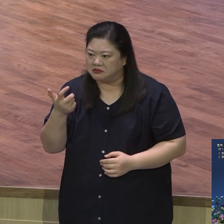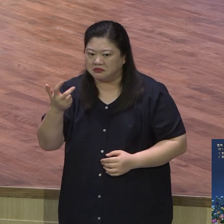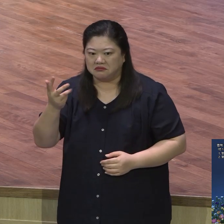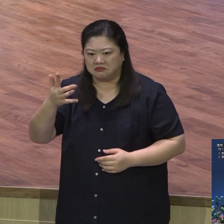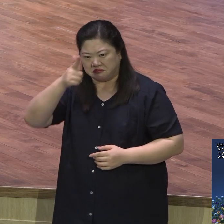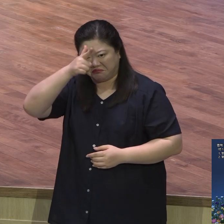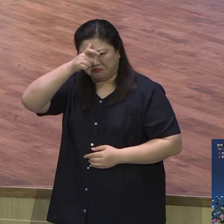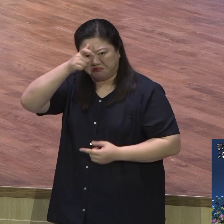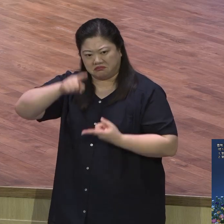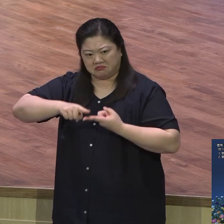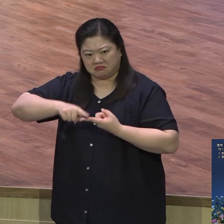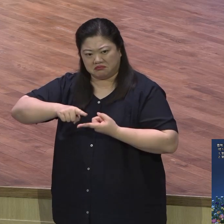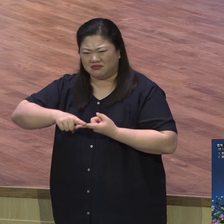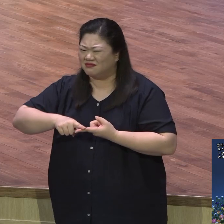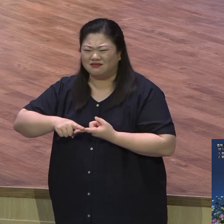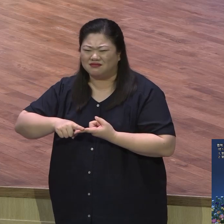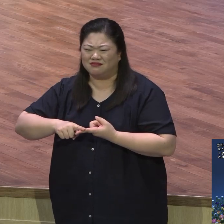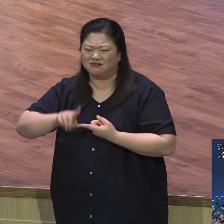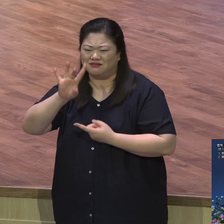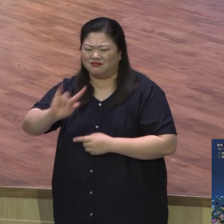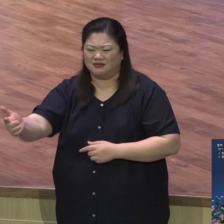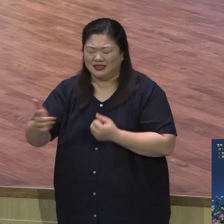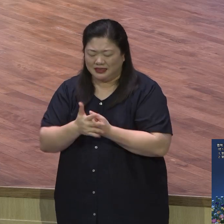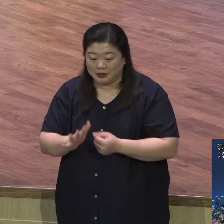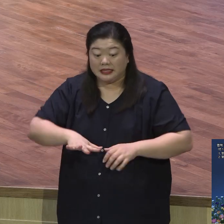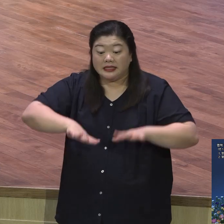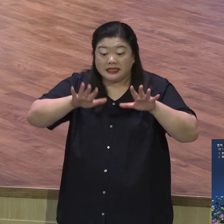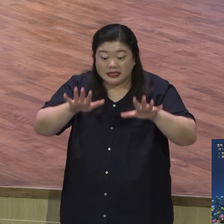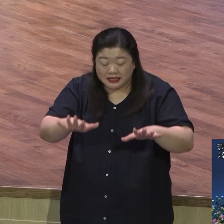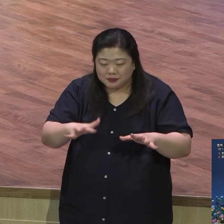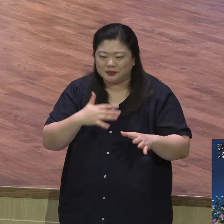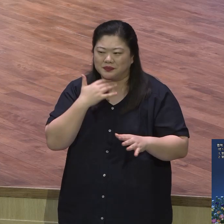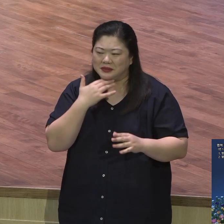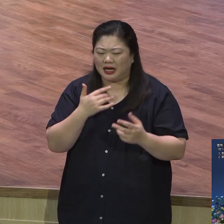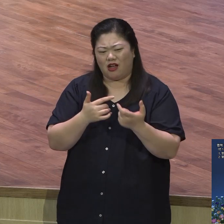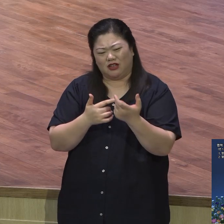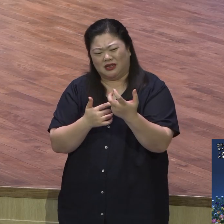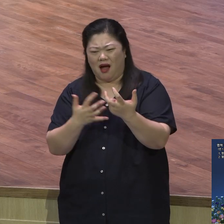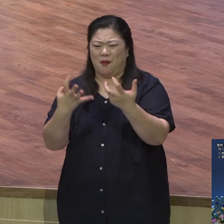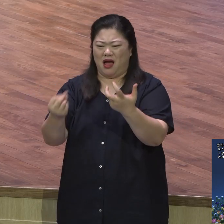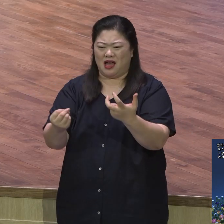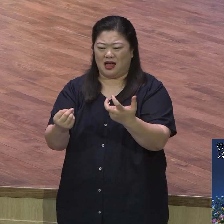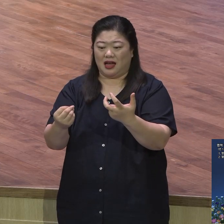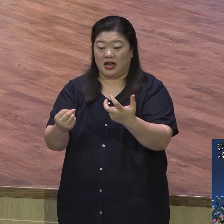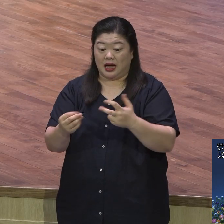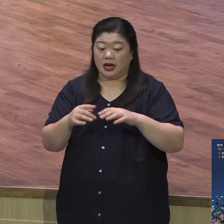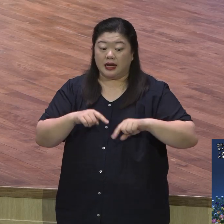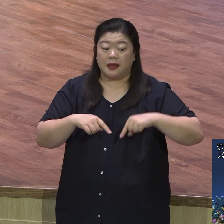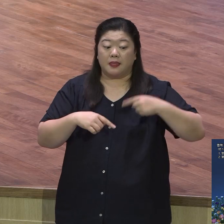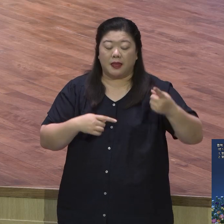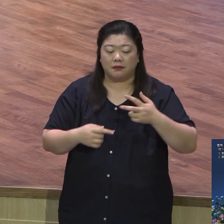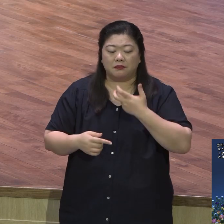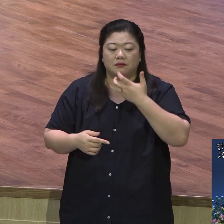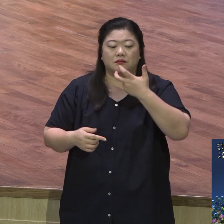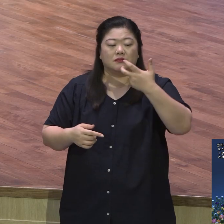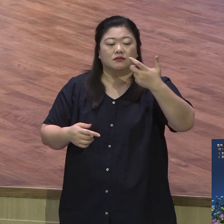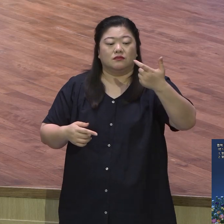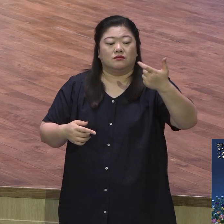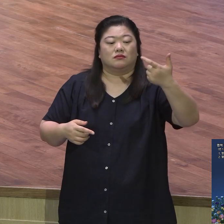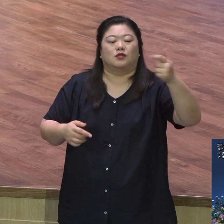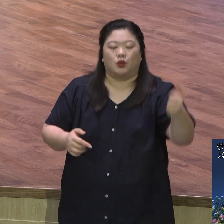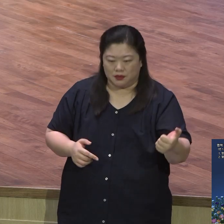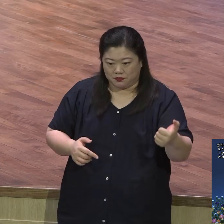하나님이 서시는 사람 전부 다 이 세대 싹 다 바뀌었어요 하나님 서시는 사람은 다른 사람 아니에요 예습관 벗어나서